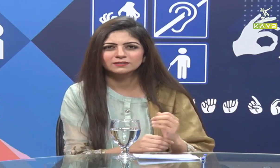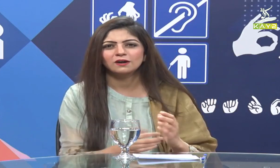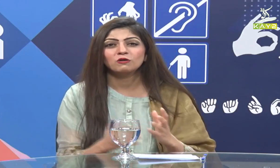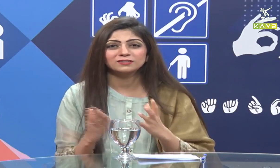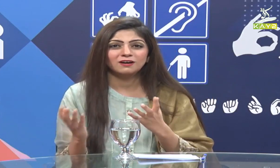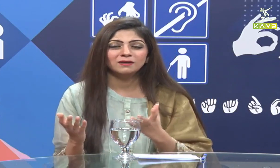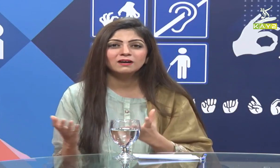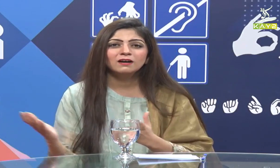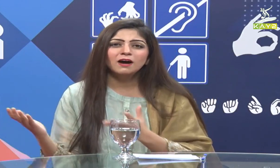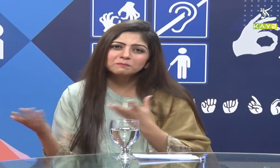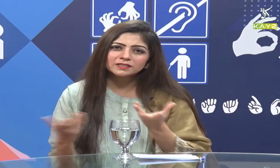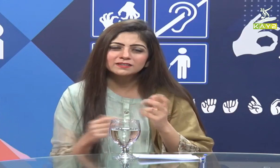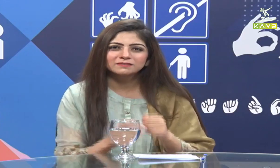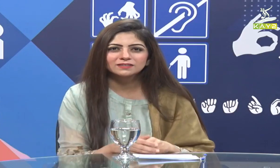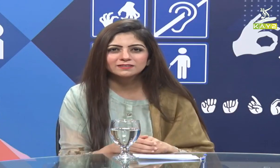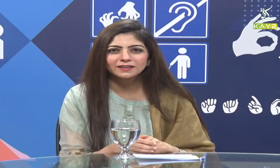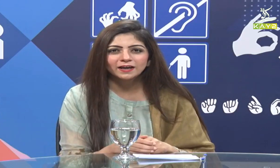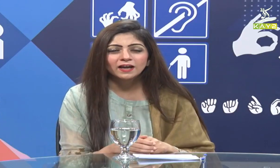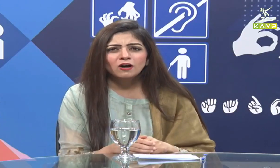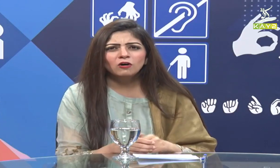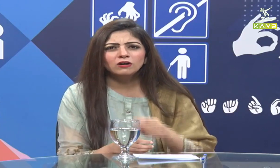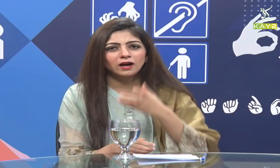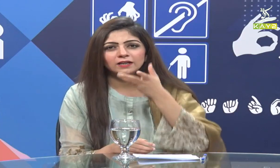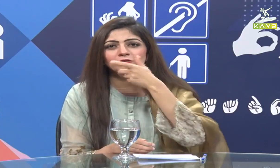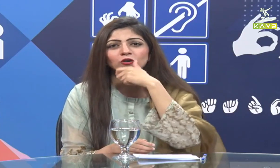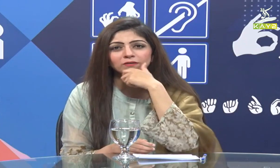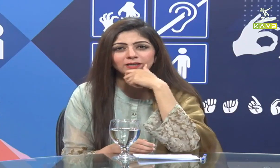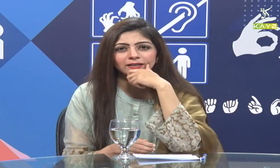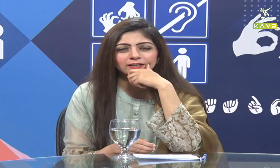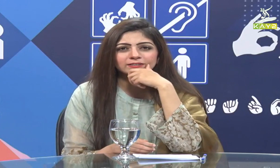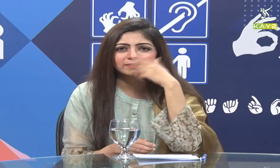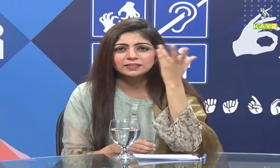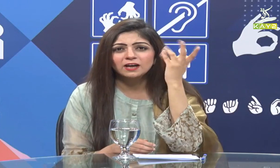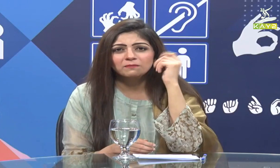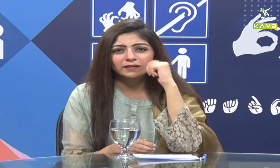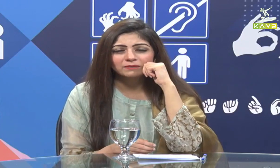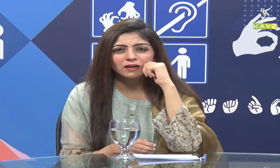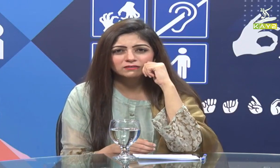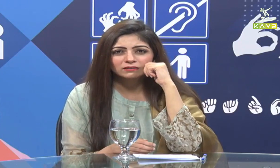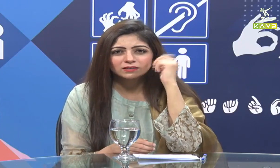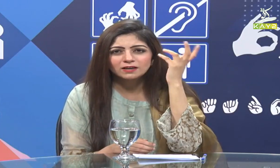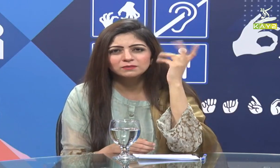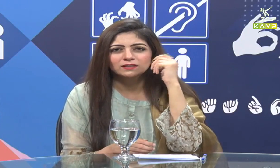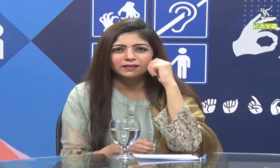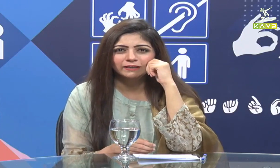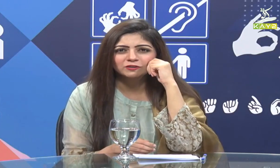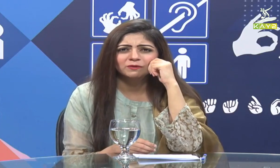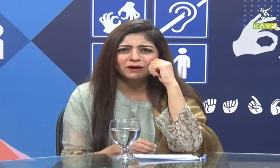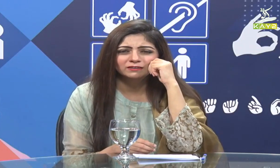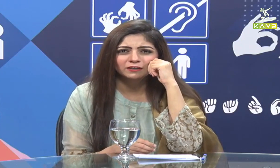तरह उसामा अपनी सर्विसेज दे रहा है। और हालांकि वो नॉर्मल है, जैसे कि यहाँ बैठ के मैं हसन के साथ भी साइन लैंग्वेज में बात कर रही